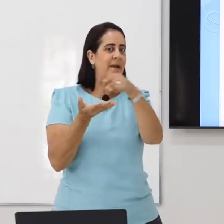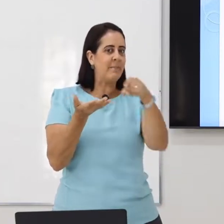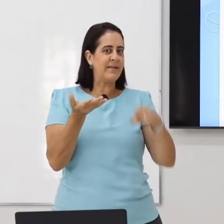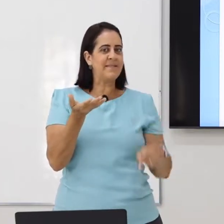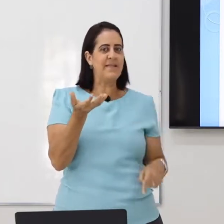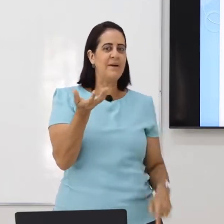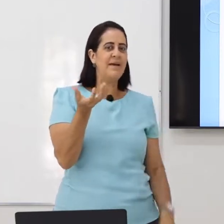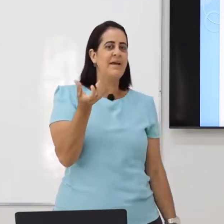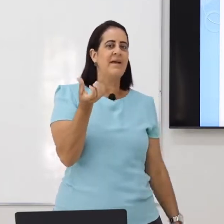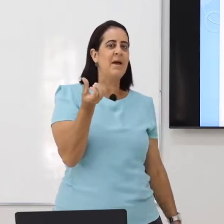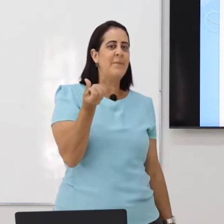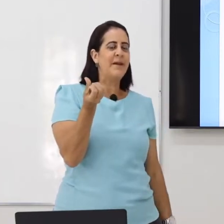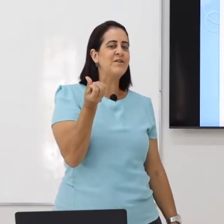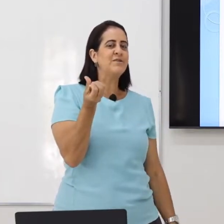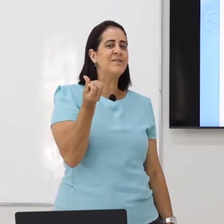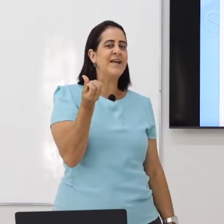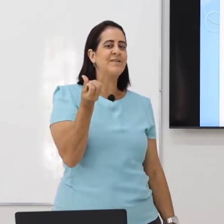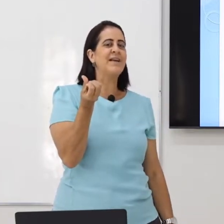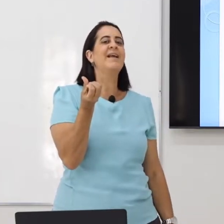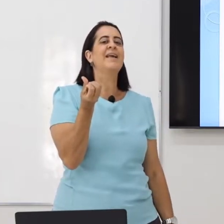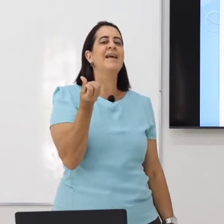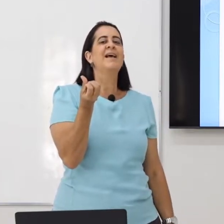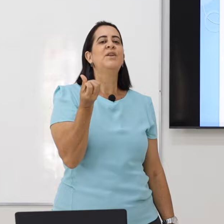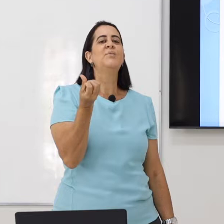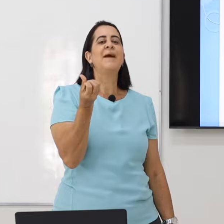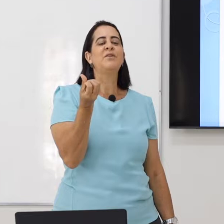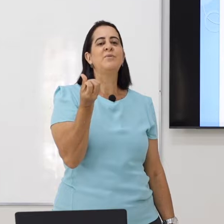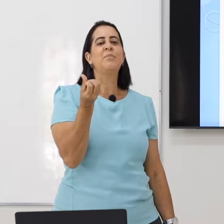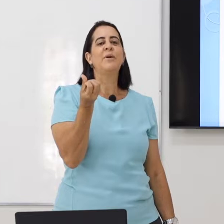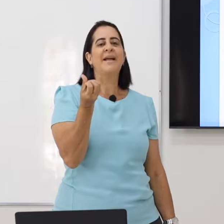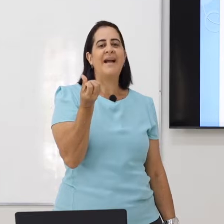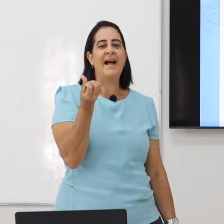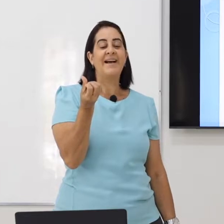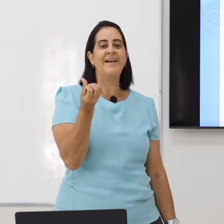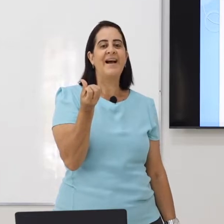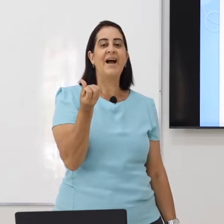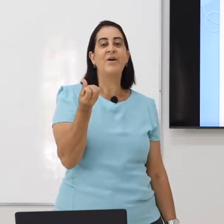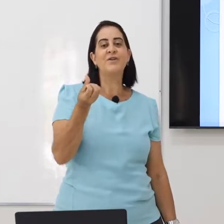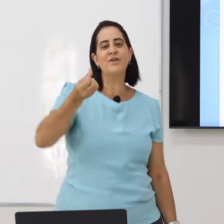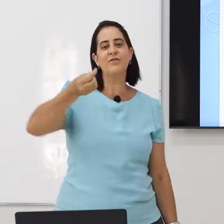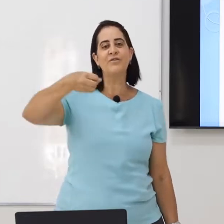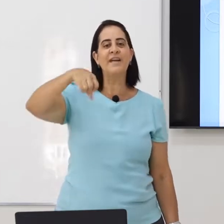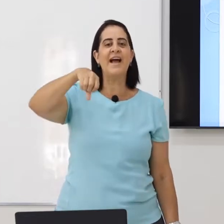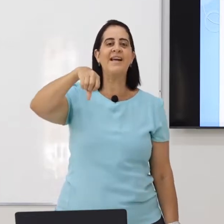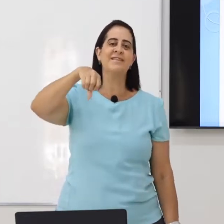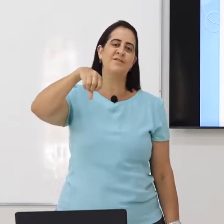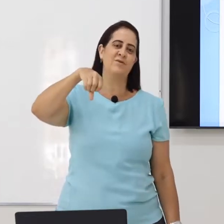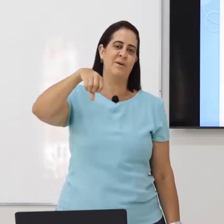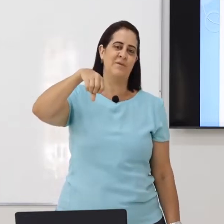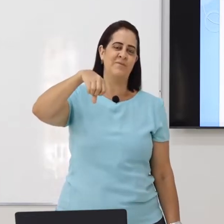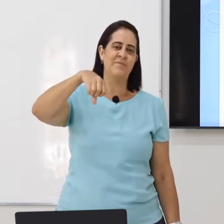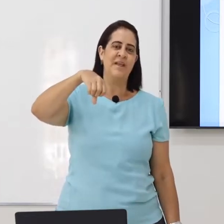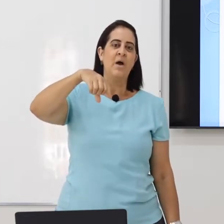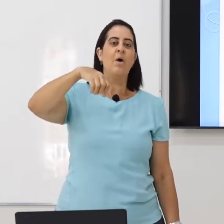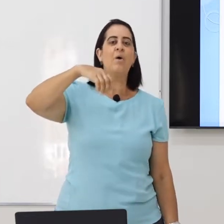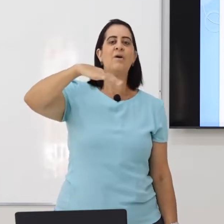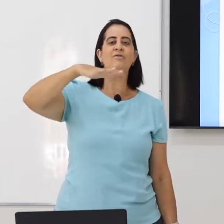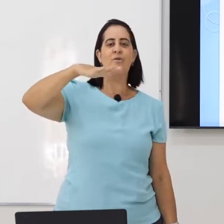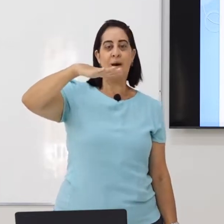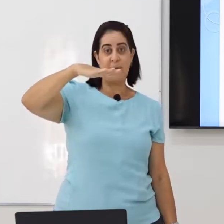para cima e eu prendi os dedos aqui no meio do meu polegar. Agora eu só vou virar esse número. Ou eu vou abrir